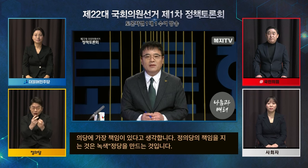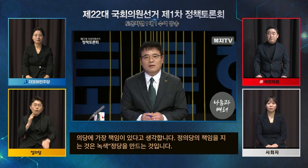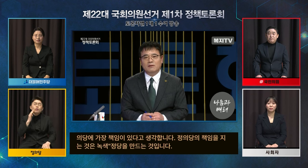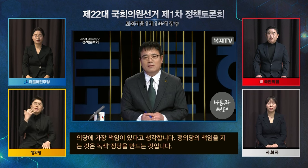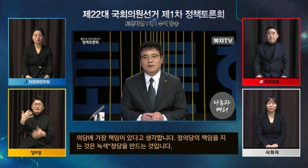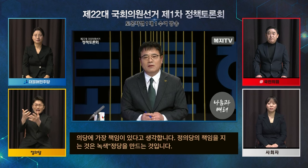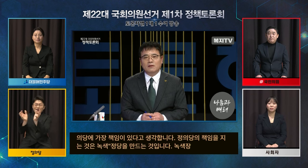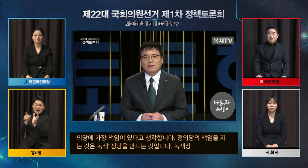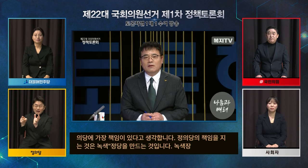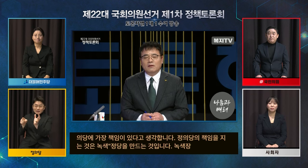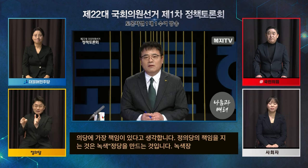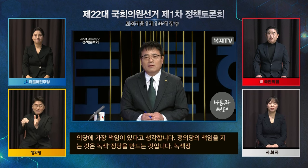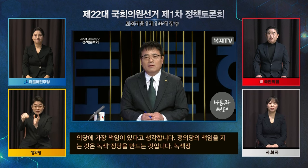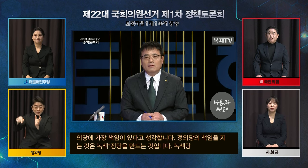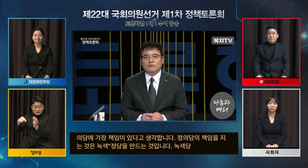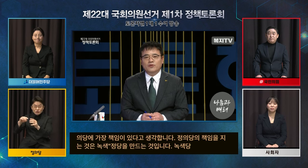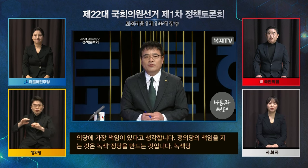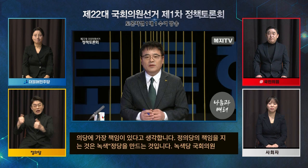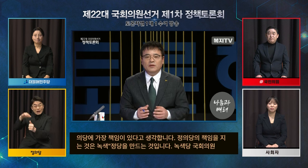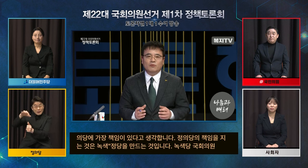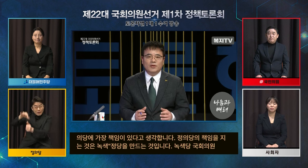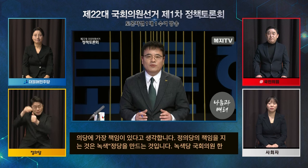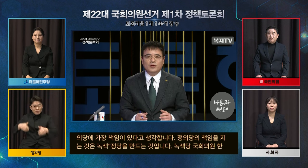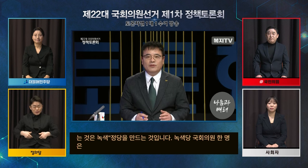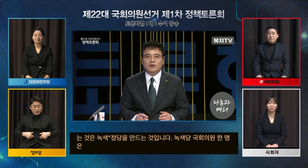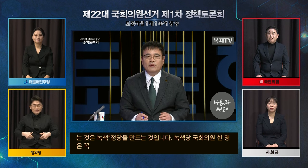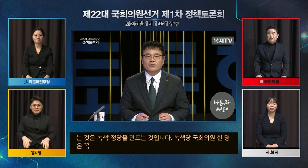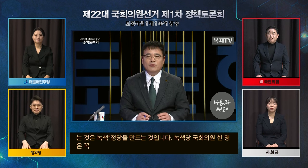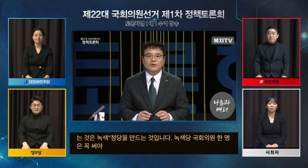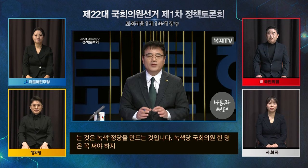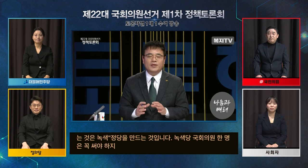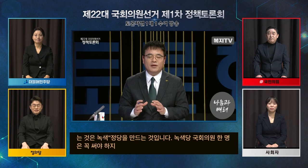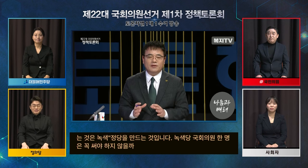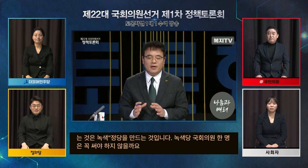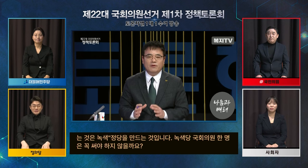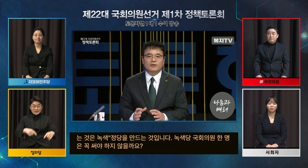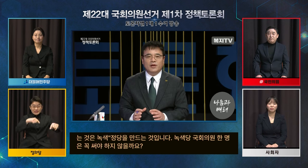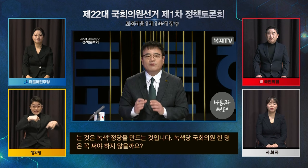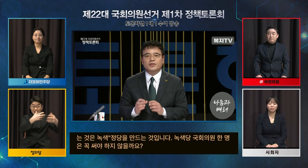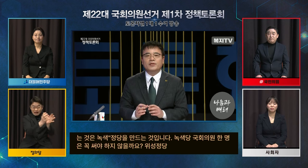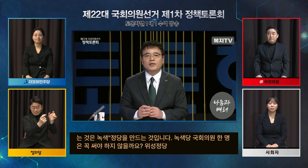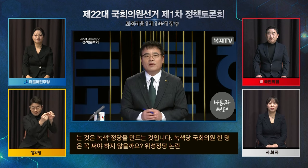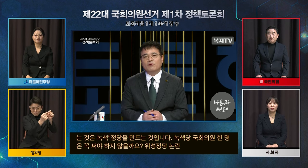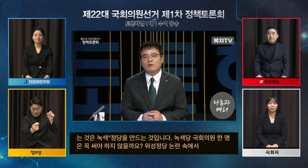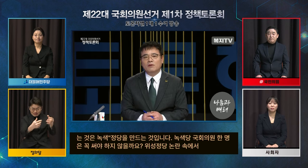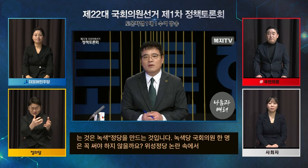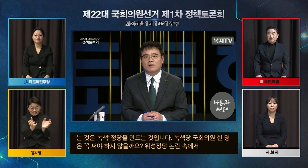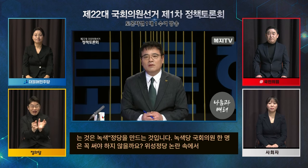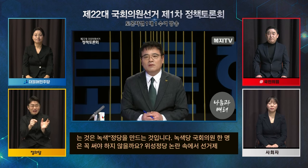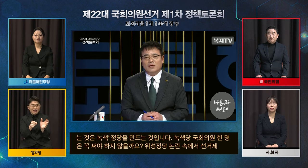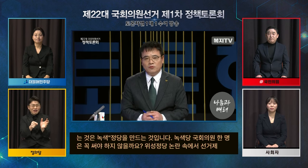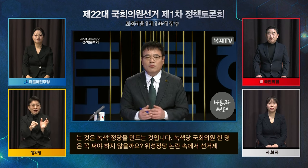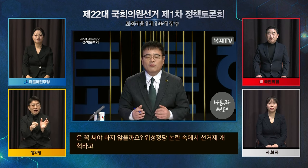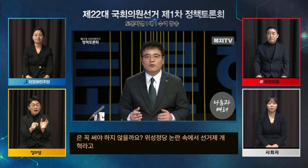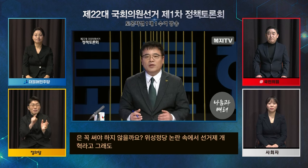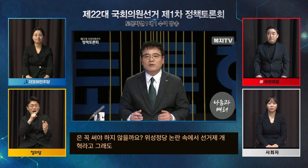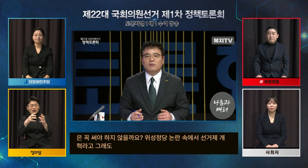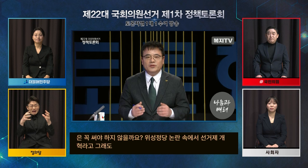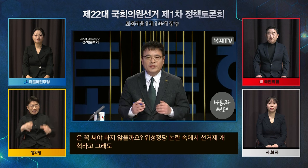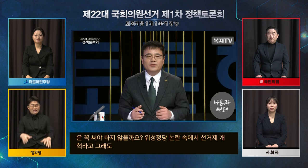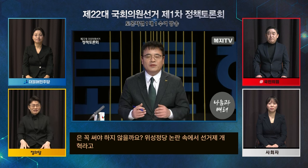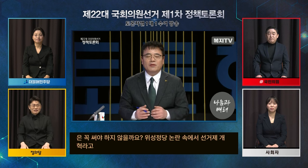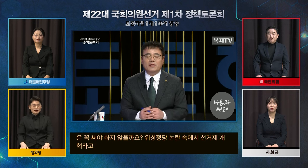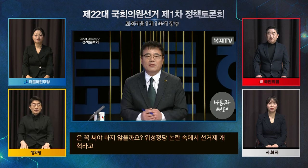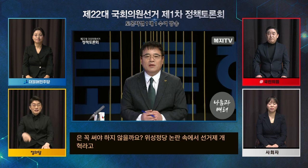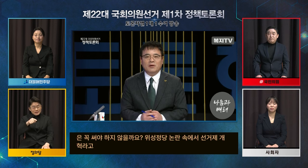있어야 되지 않을까요? 위성정당 논란 속에서 선거제 개혁을 그래도 지키겠다고 다소 손해보더라도